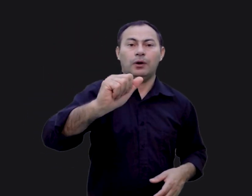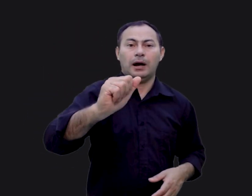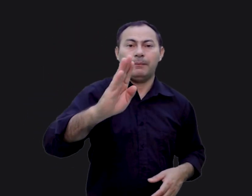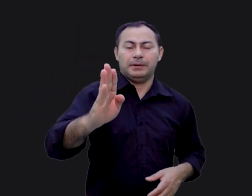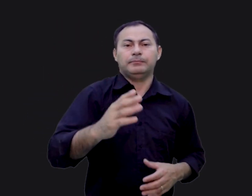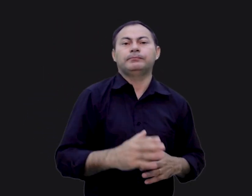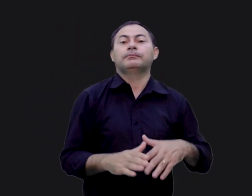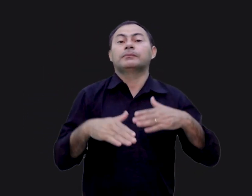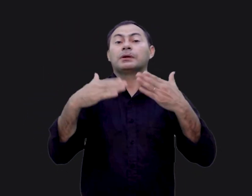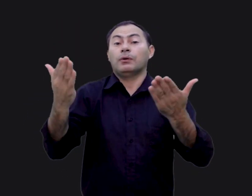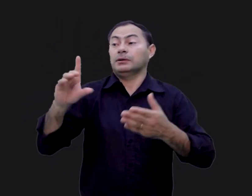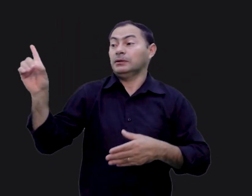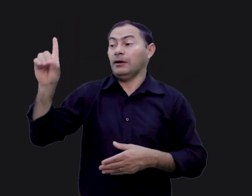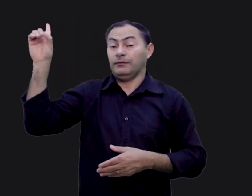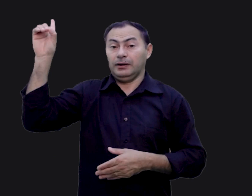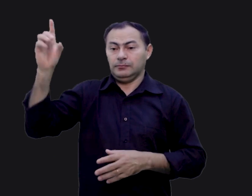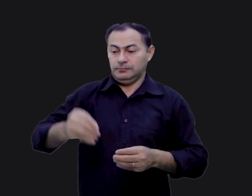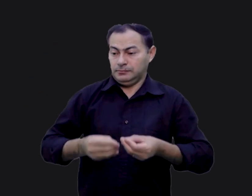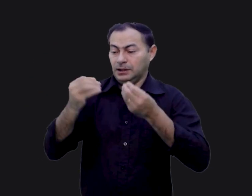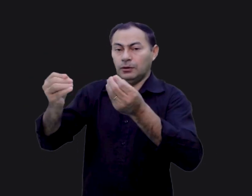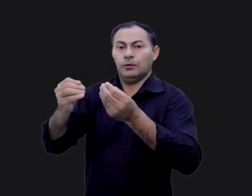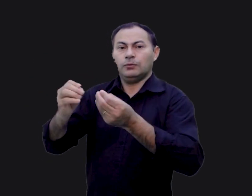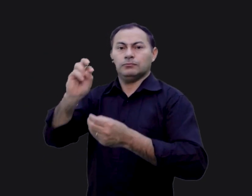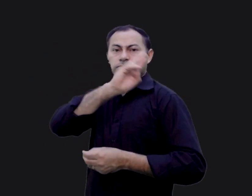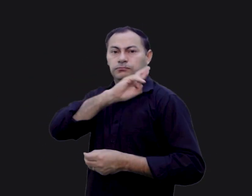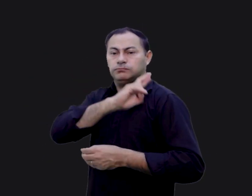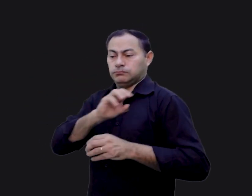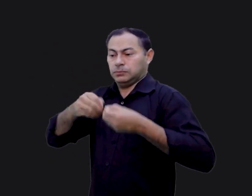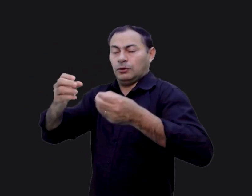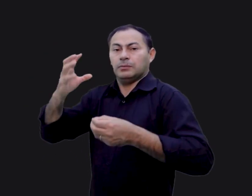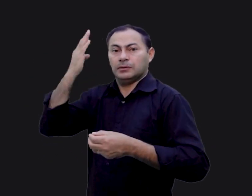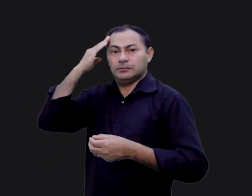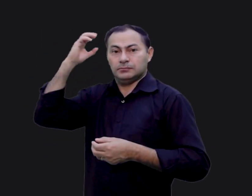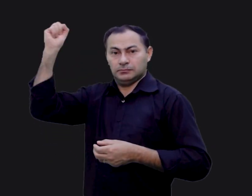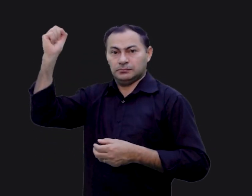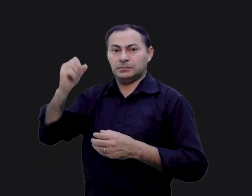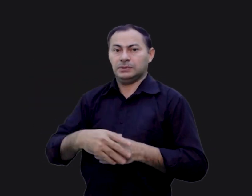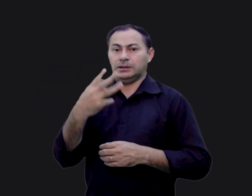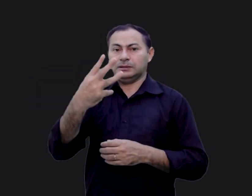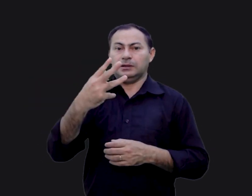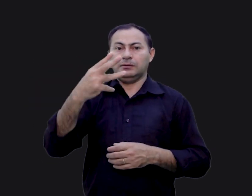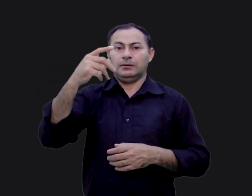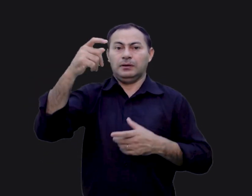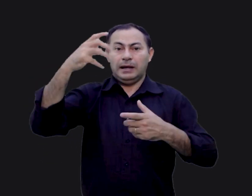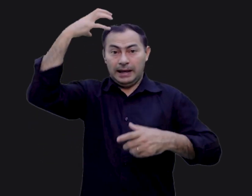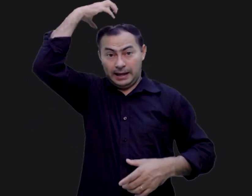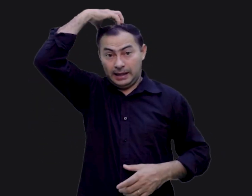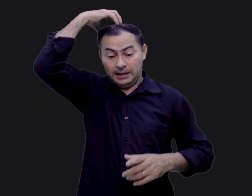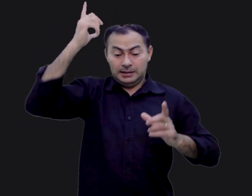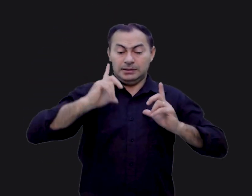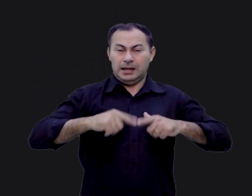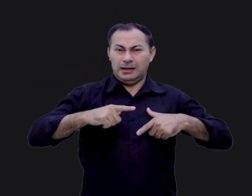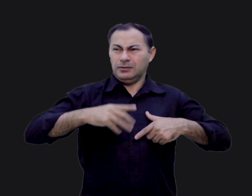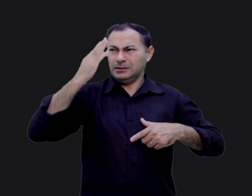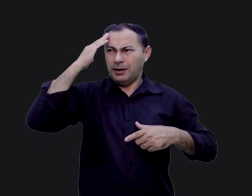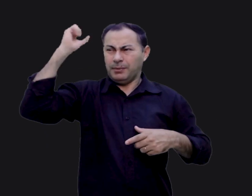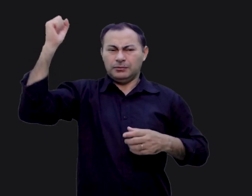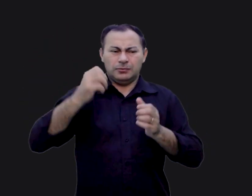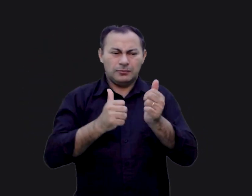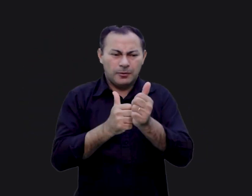Joabe. Quando Davi passou para Salomão a responsabilidade de ser o terceiro rei de Israel, parece que Salomão seguiria os